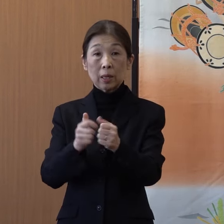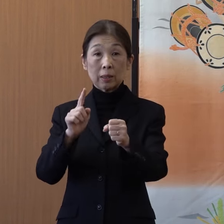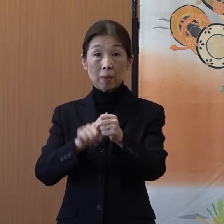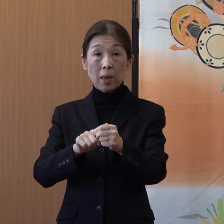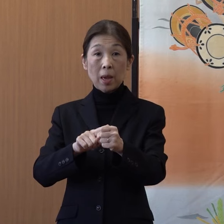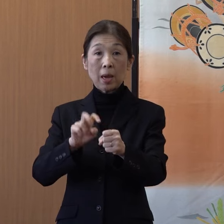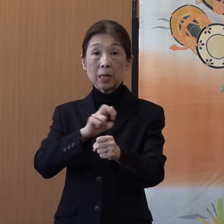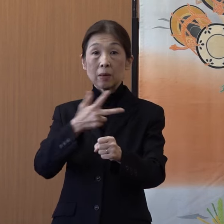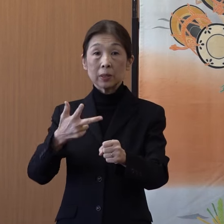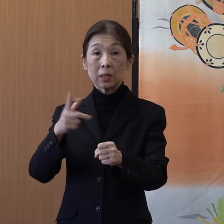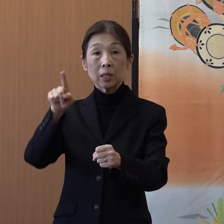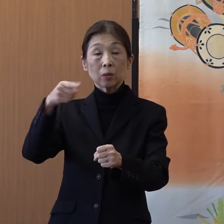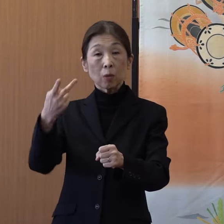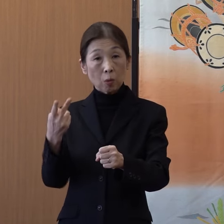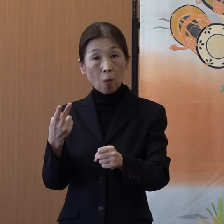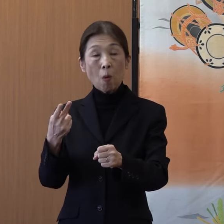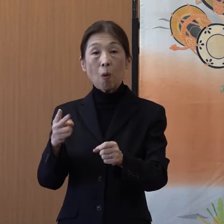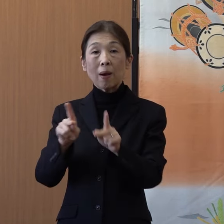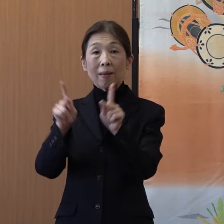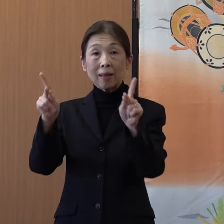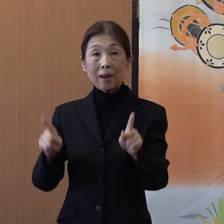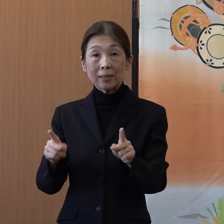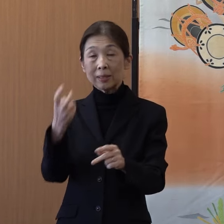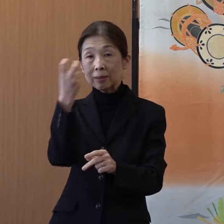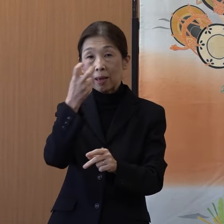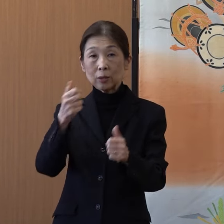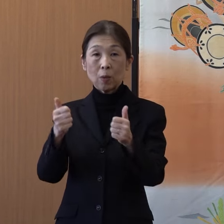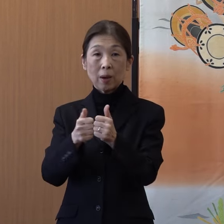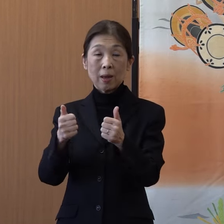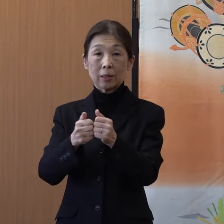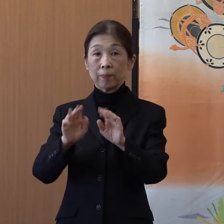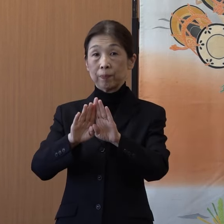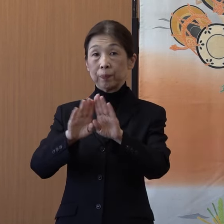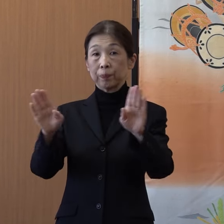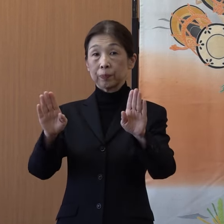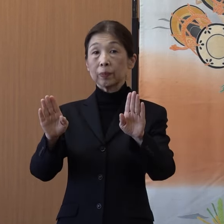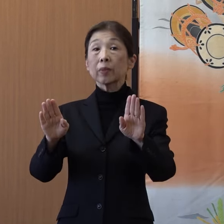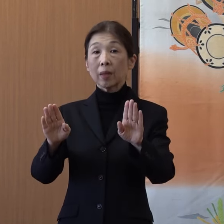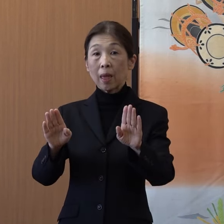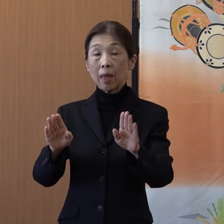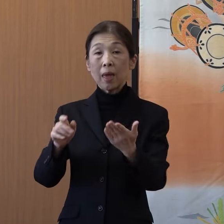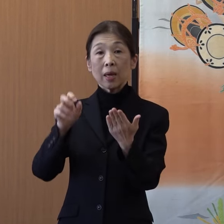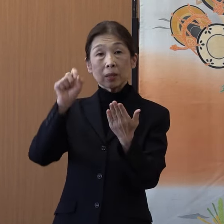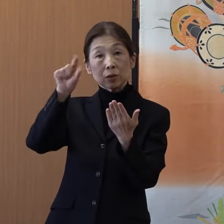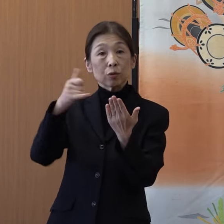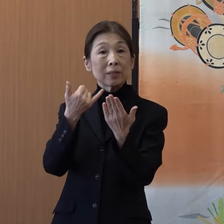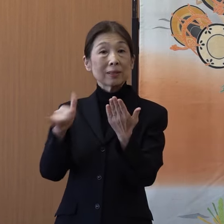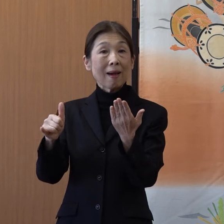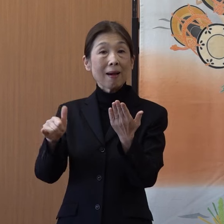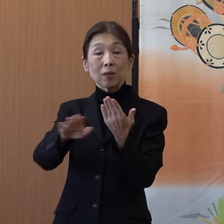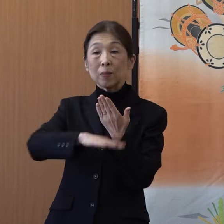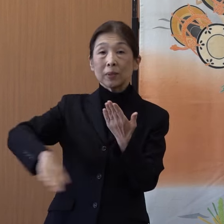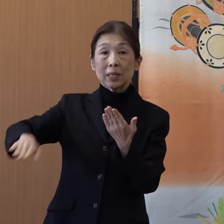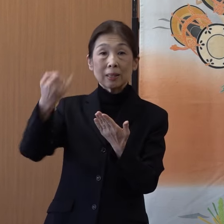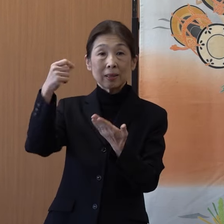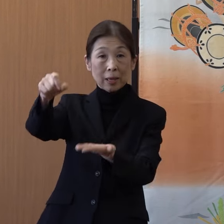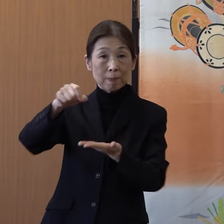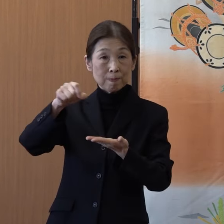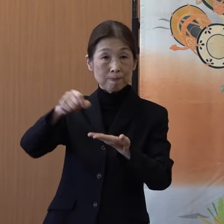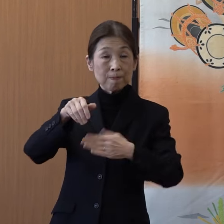能登半島地震課題検証会議を開催し有識者の皆様からご意見をいただく予定であります